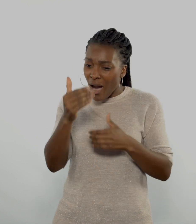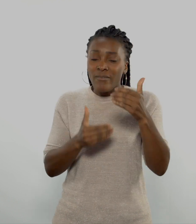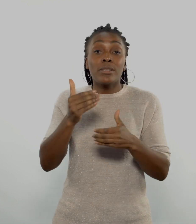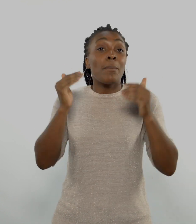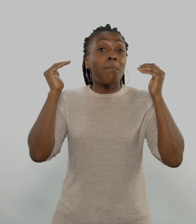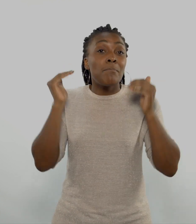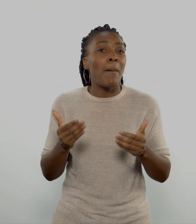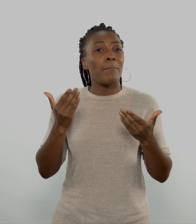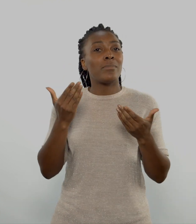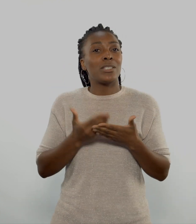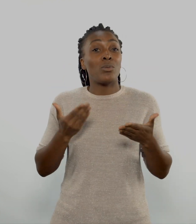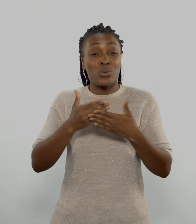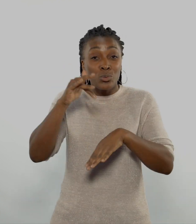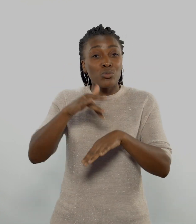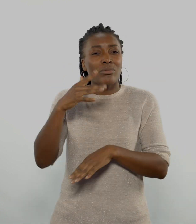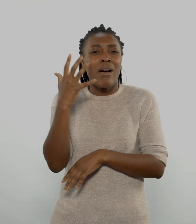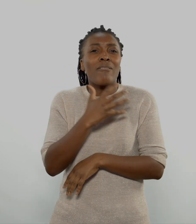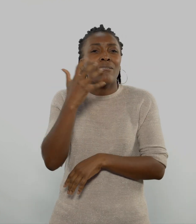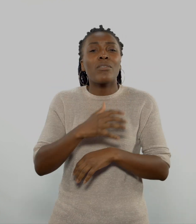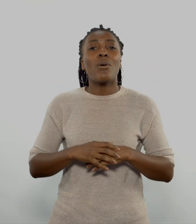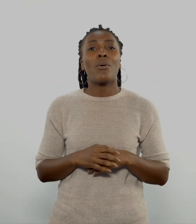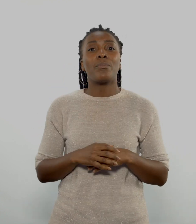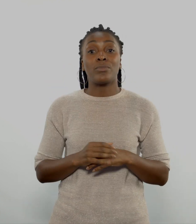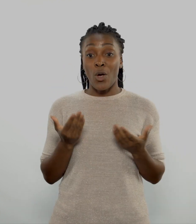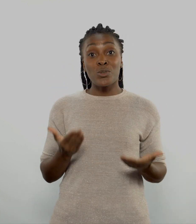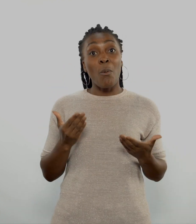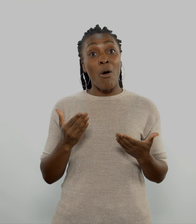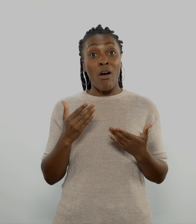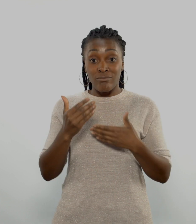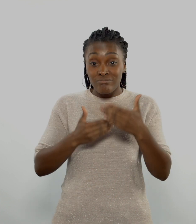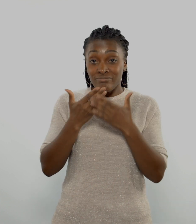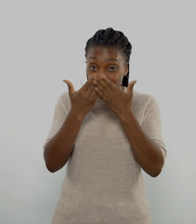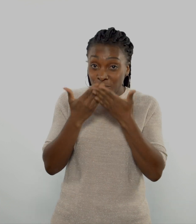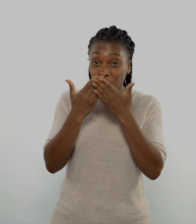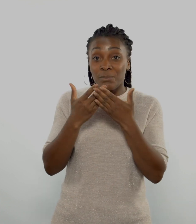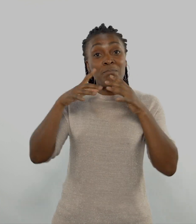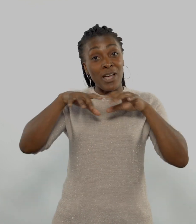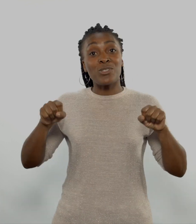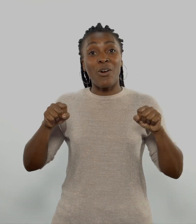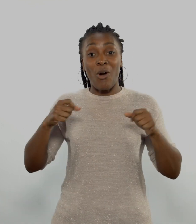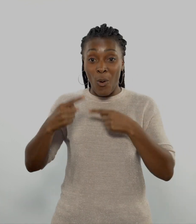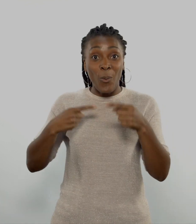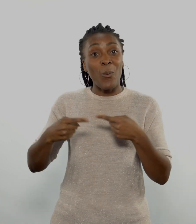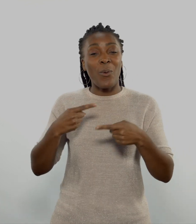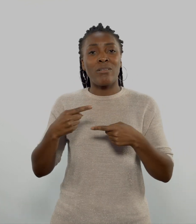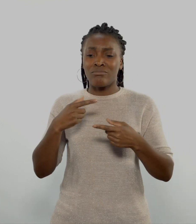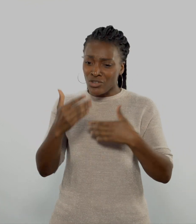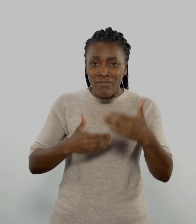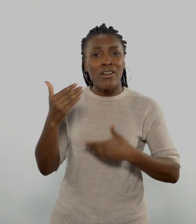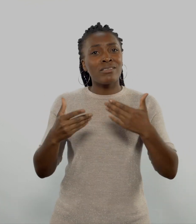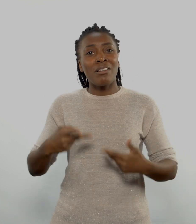malgré le fait qu'elles aient eu ça dans leur vie. En ce moment, je suis en train de finir mon master, je continue d'avancer dans la